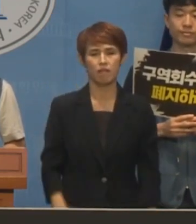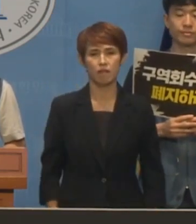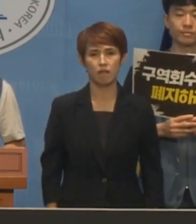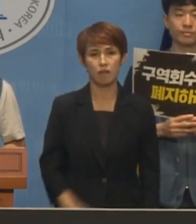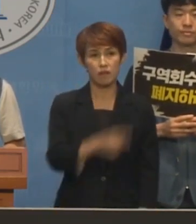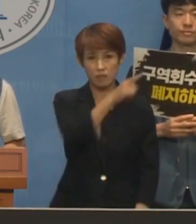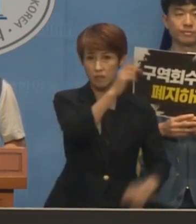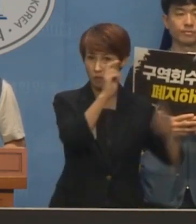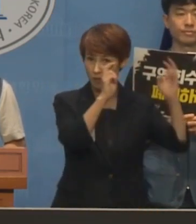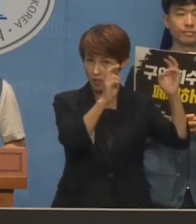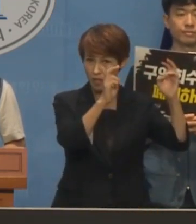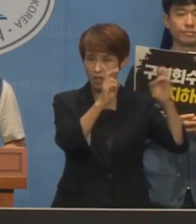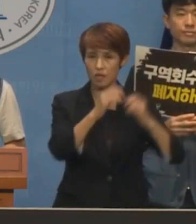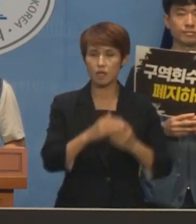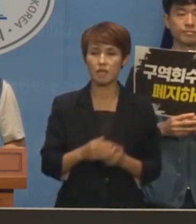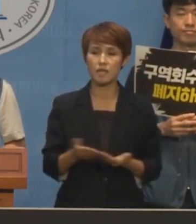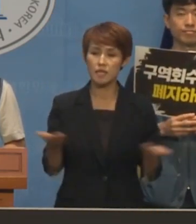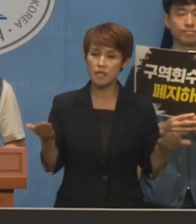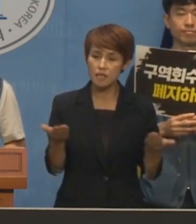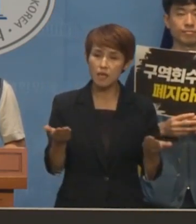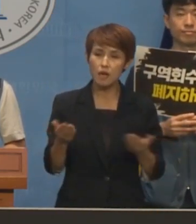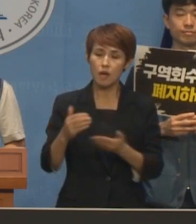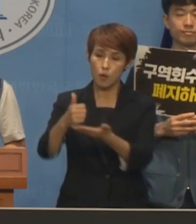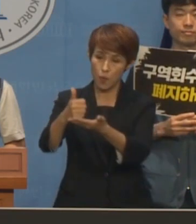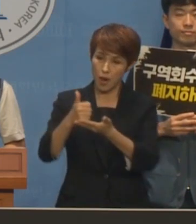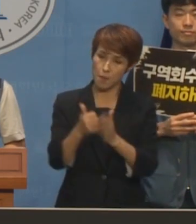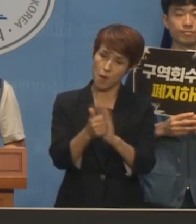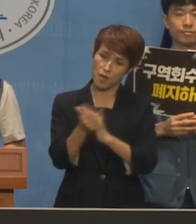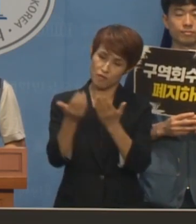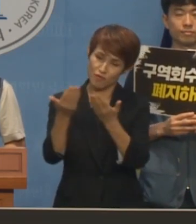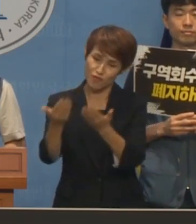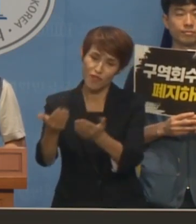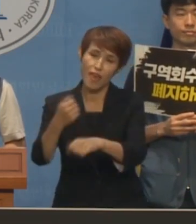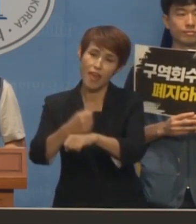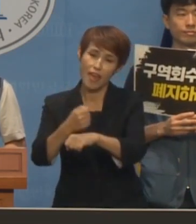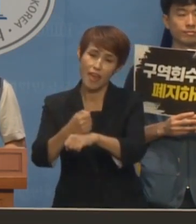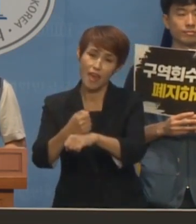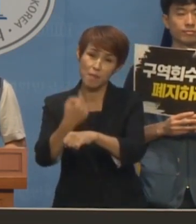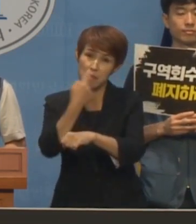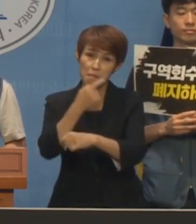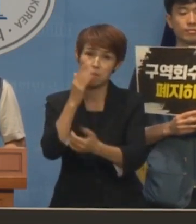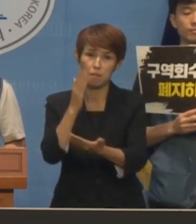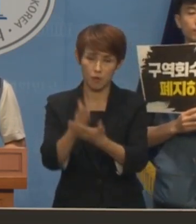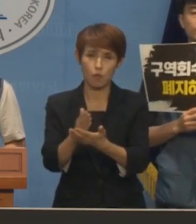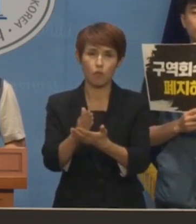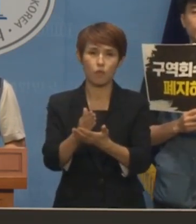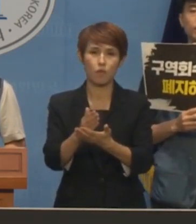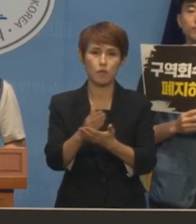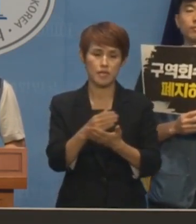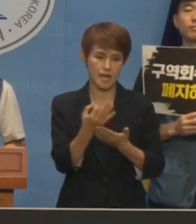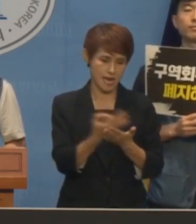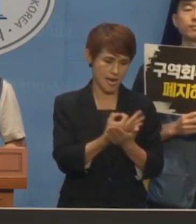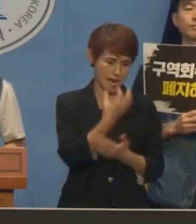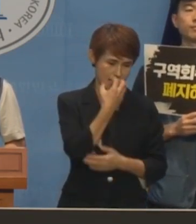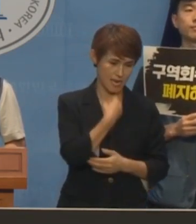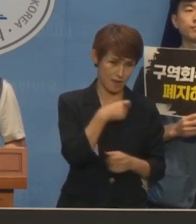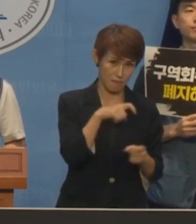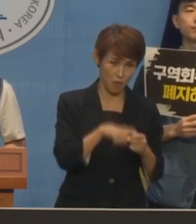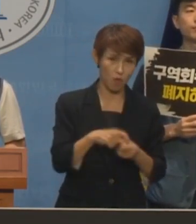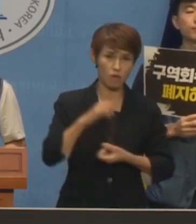쿠팡은 고객의 편의를 추구한다는 명분에 숨지 말고 자신들의 이윤을 최대화하기 위해